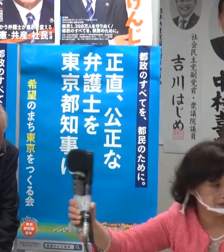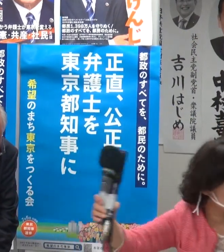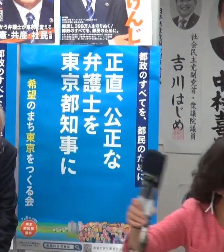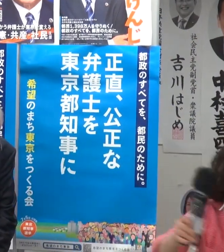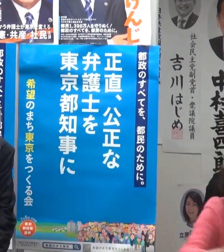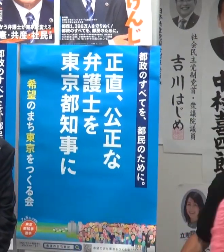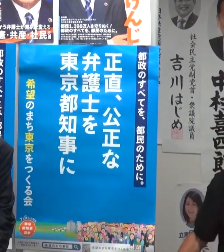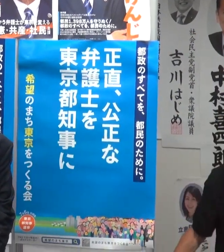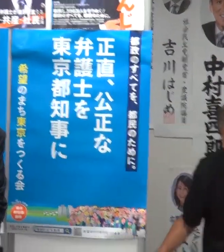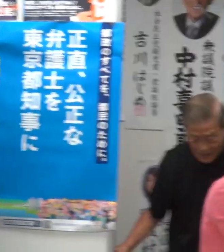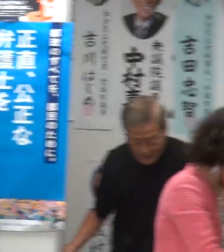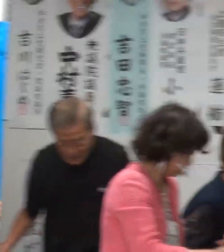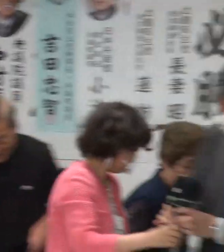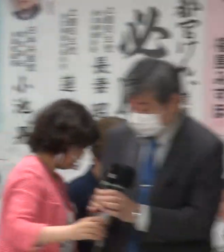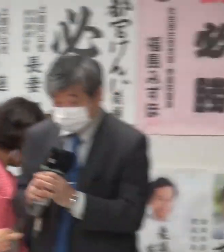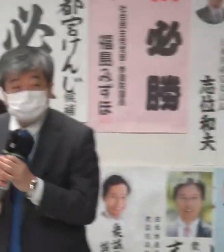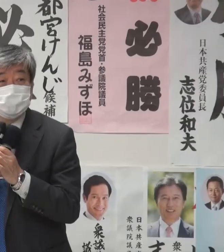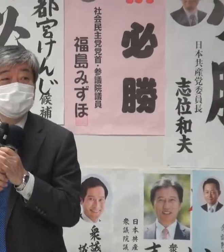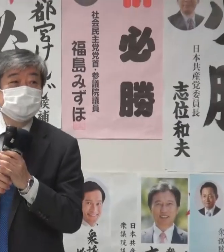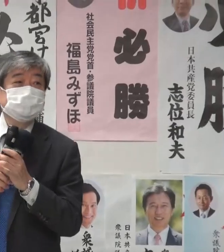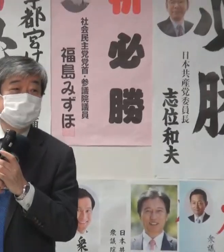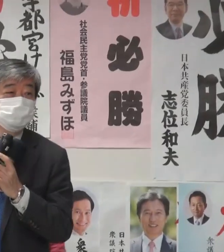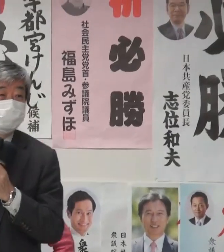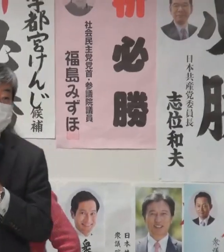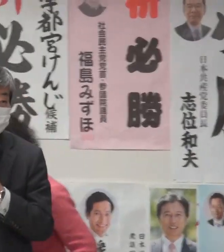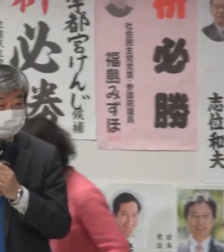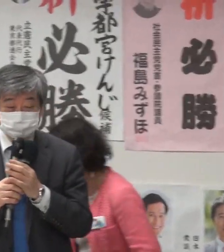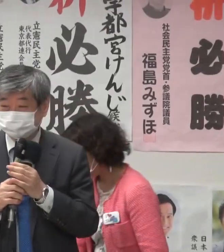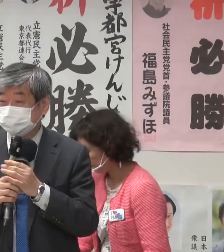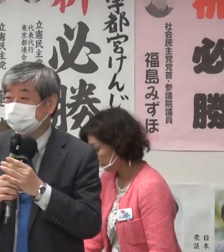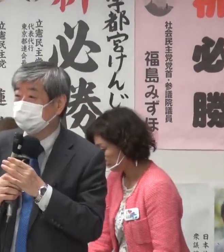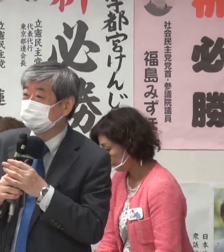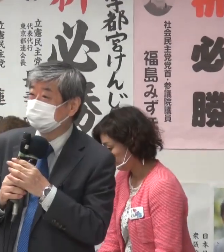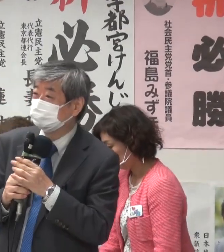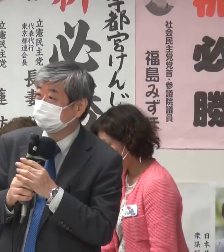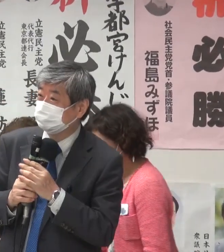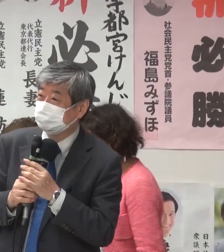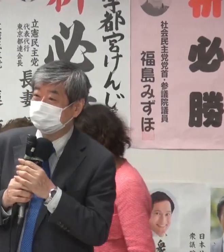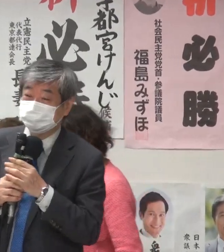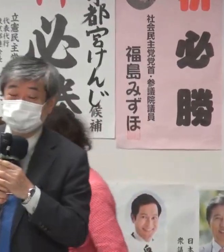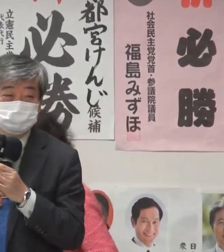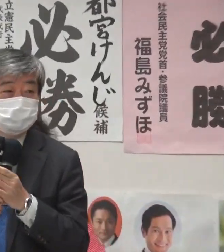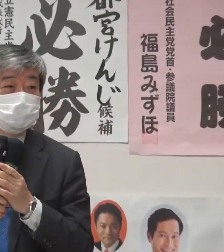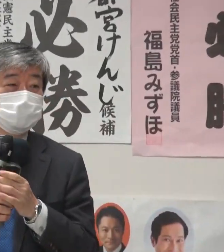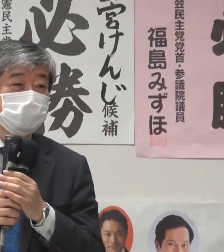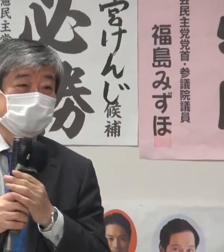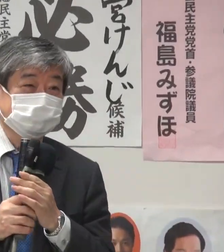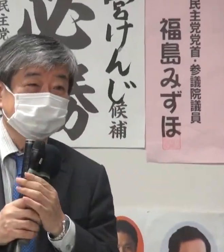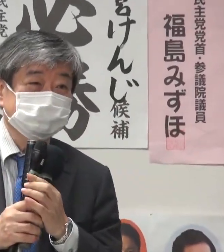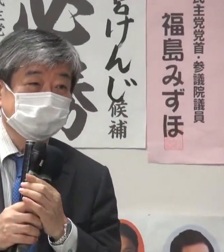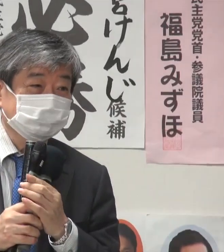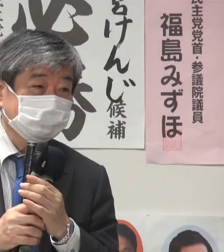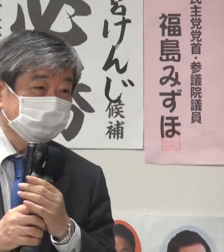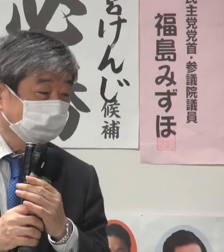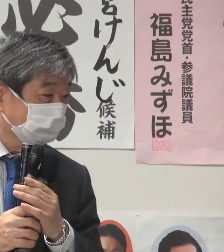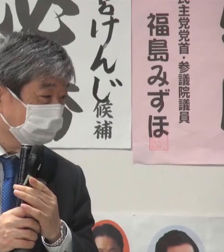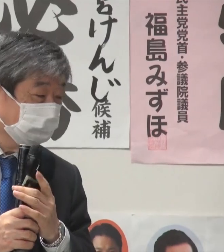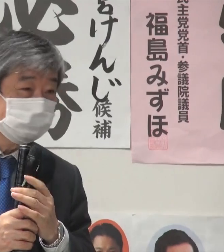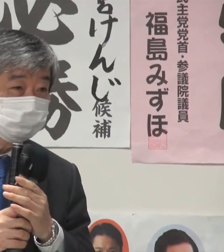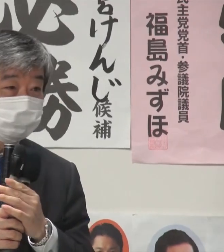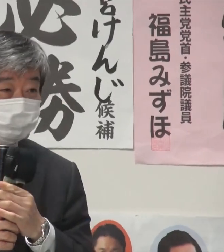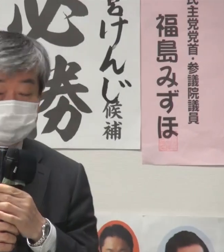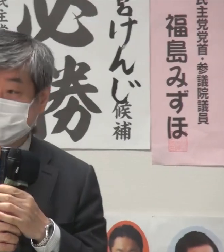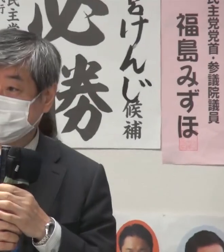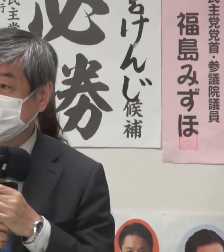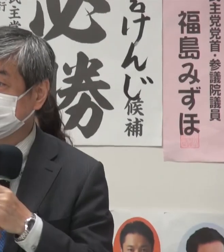の説明します。 はい、はい、とてもいいご質問だったんで、ちょっと選対本部長として、まあ、実際の、実務を預かってた立